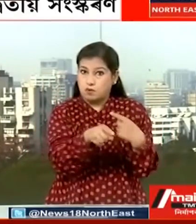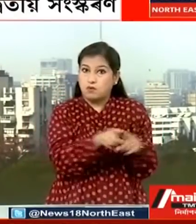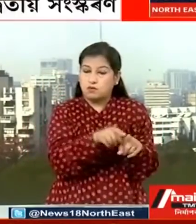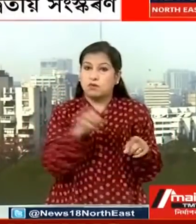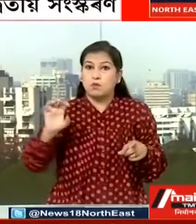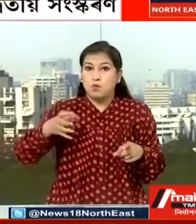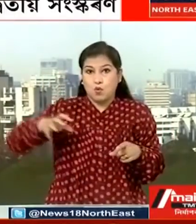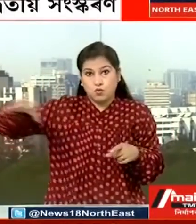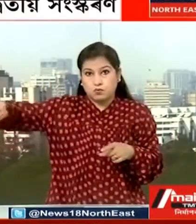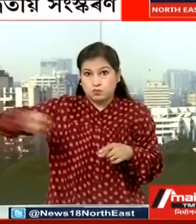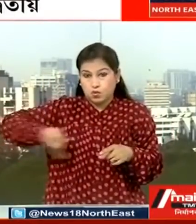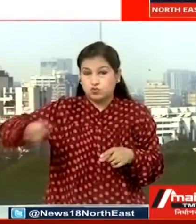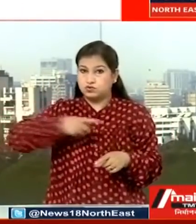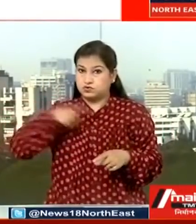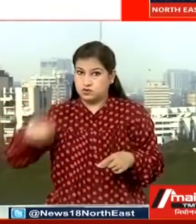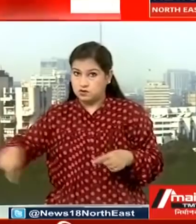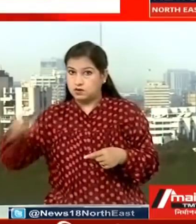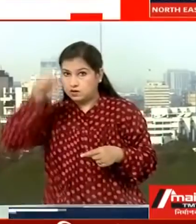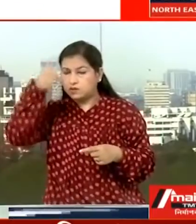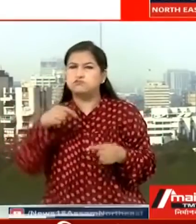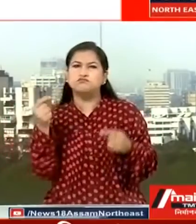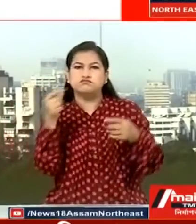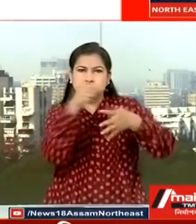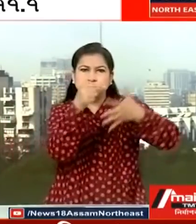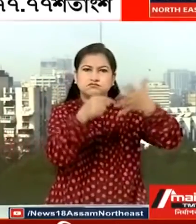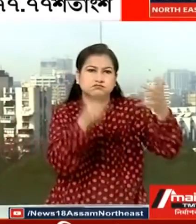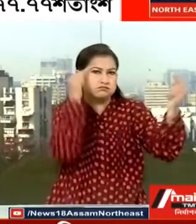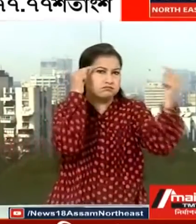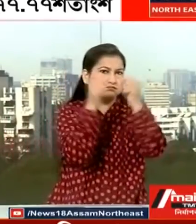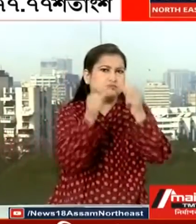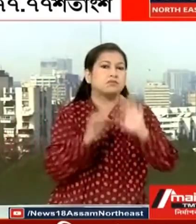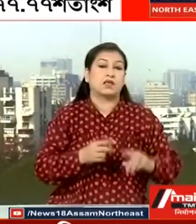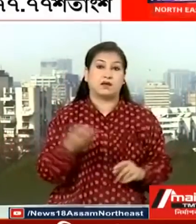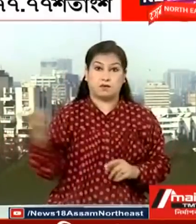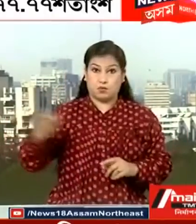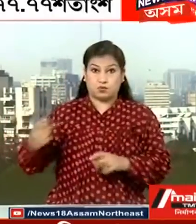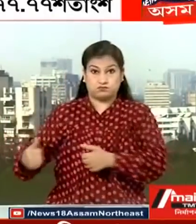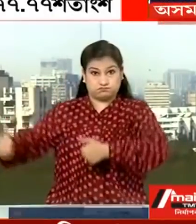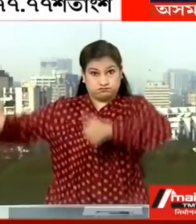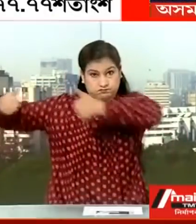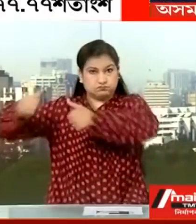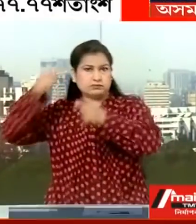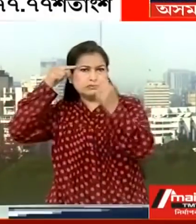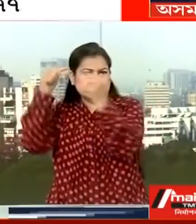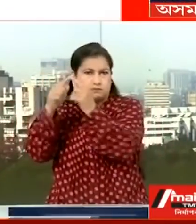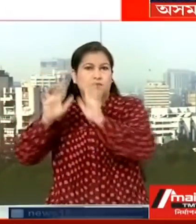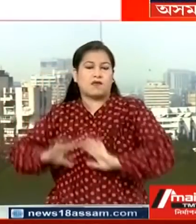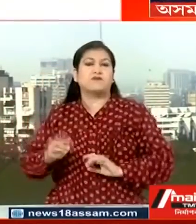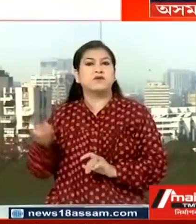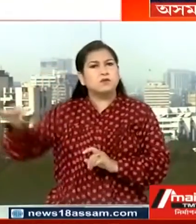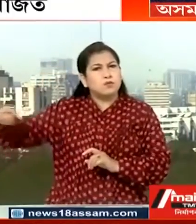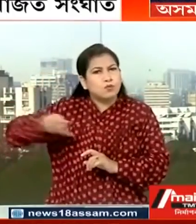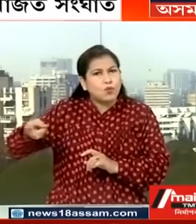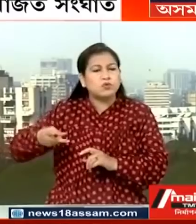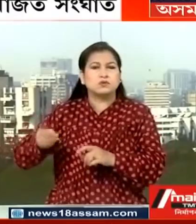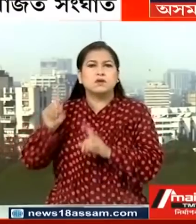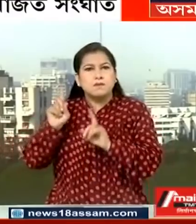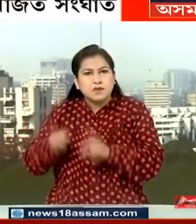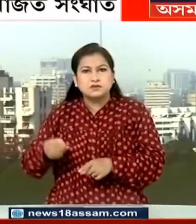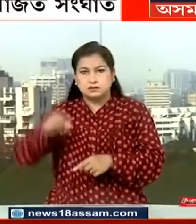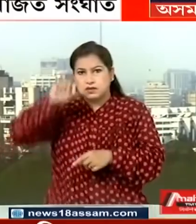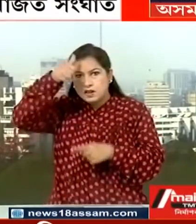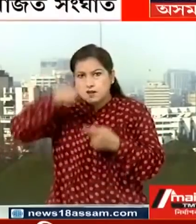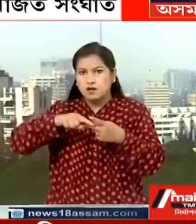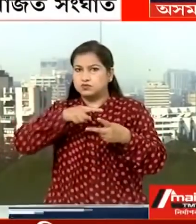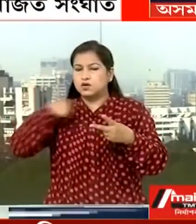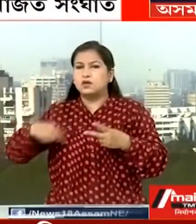ने कुछ महत्वपूर्ण बिंदुओं पर सहमति जताई। दोनों मंत्री इस बात पर सहमत हुए कि दोनों पक्षों को भारत चीन